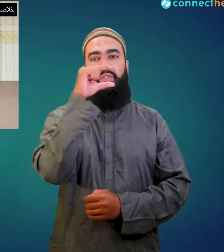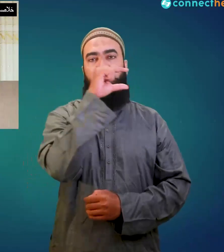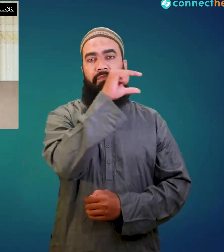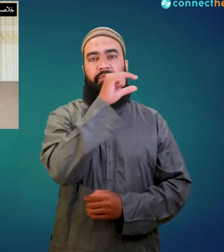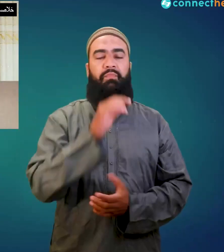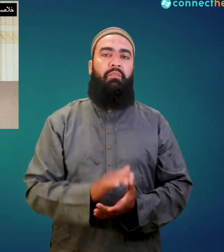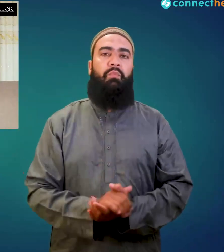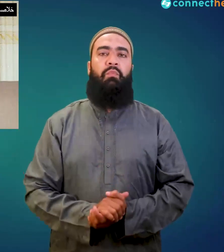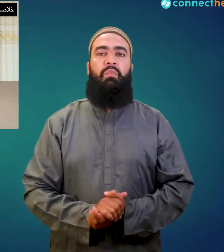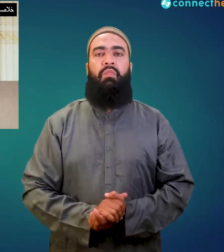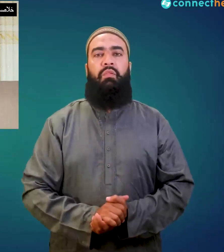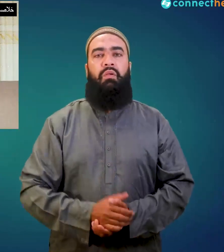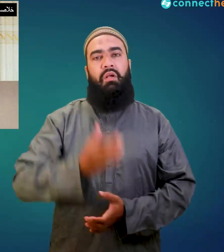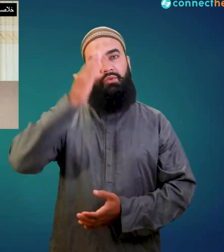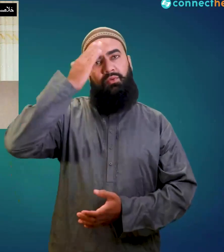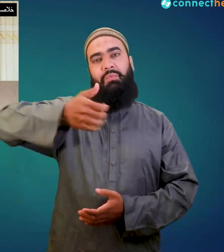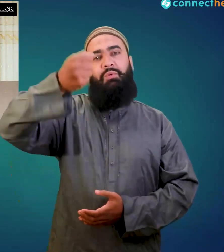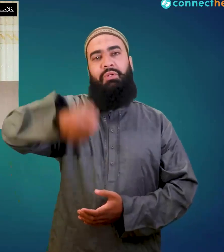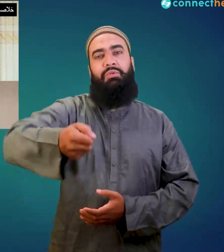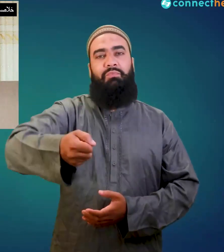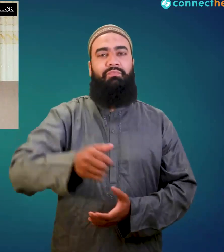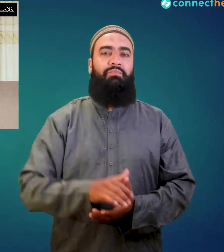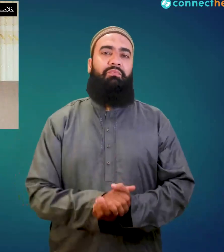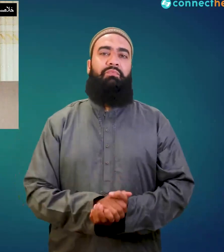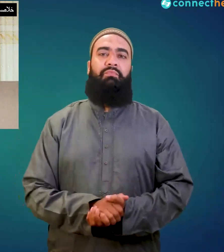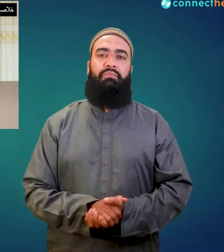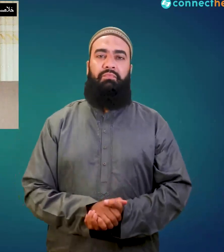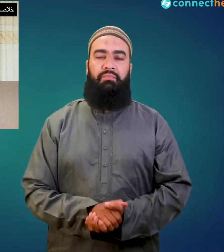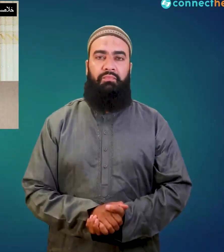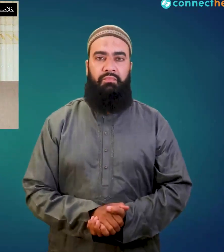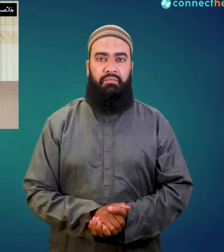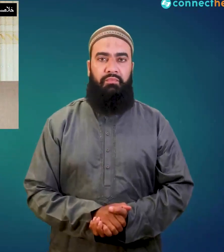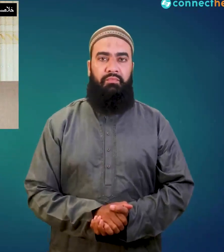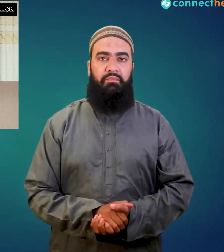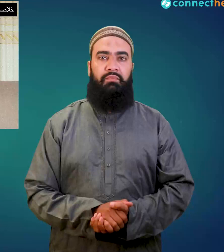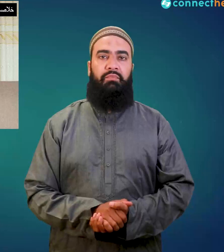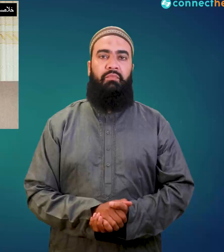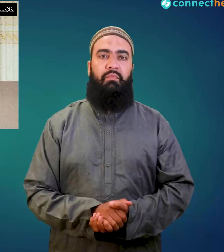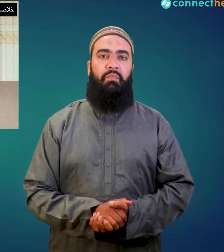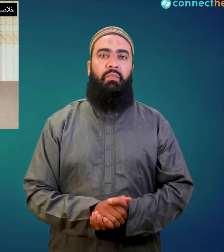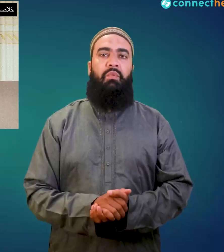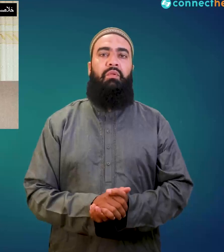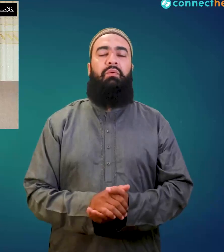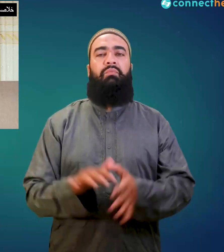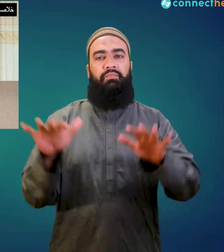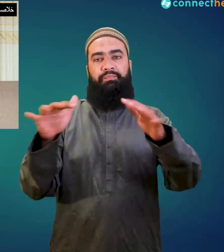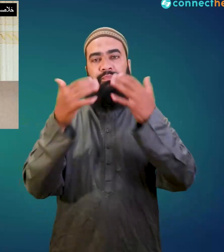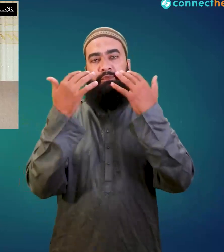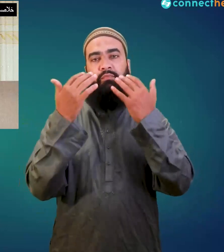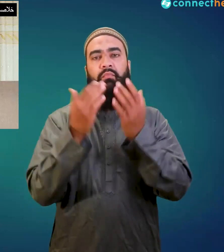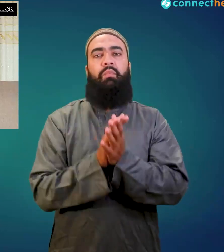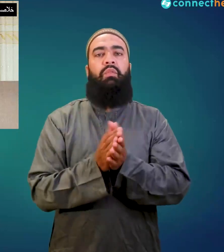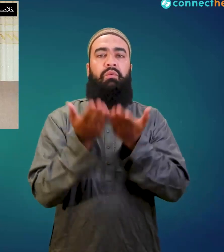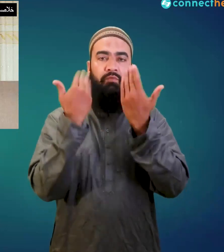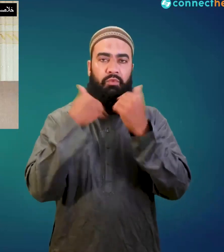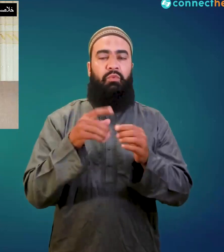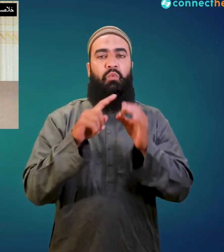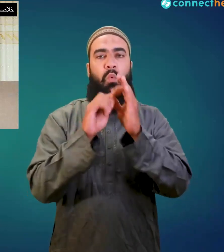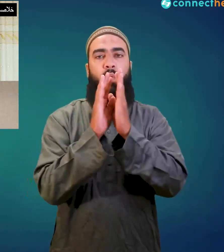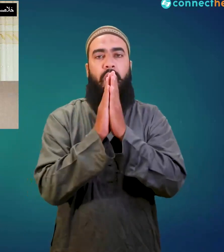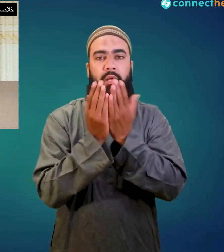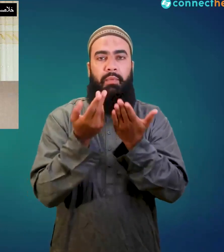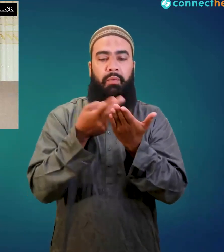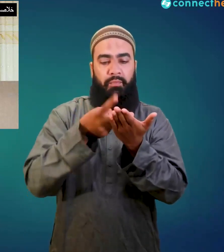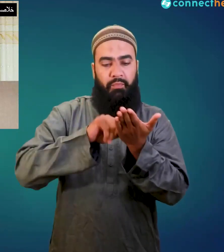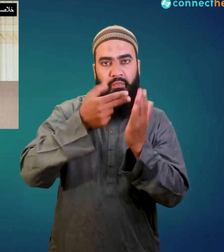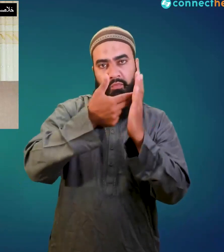بسم اللہ الرحمن الرحیم۔ السلام علیکم ورحمۃ اللہ۔ ناظرین کرام، قرآن